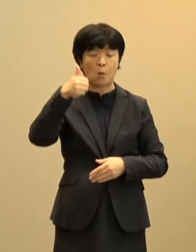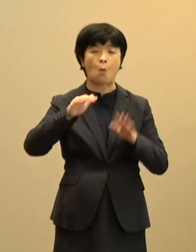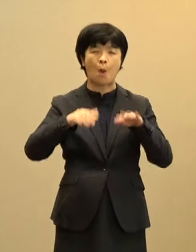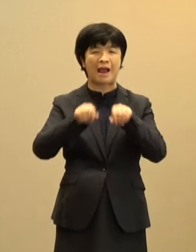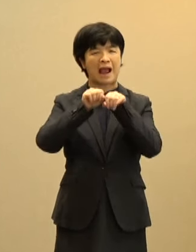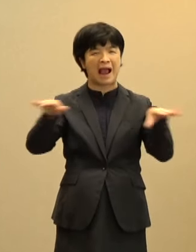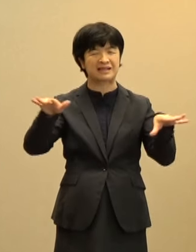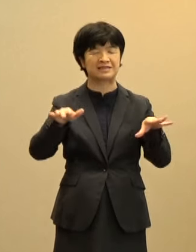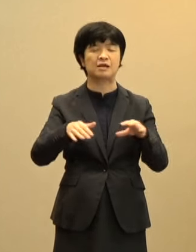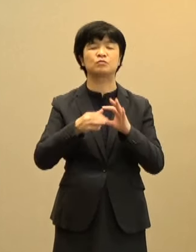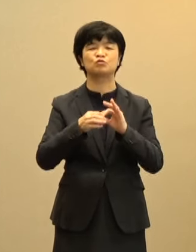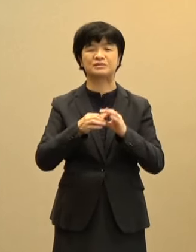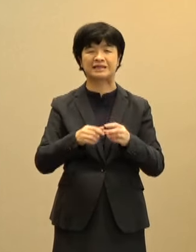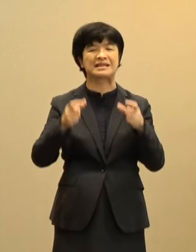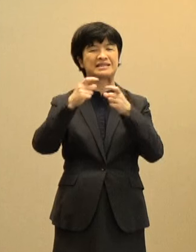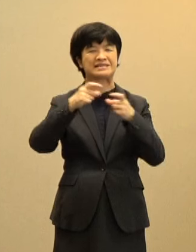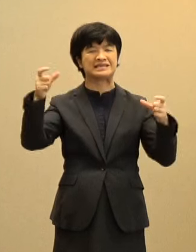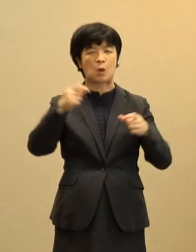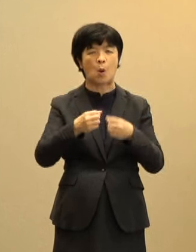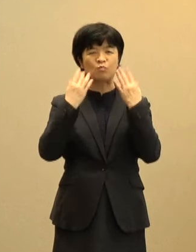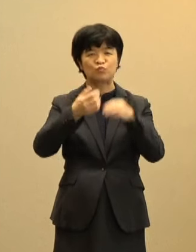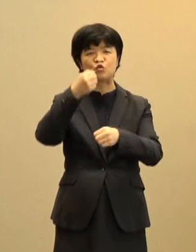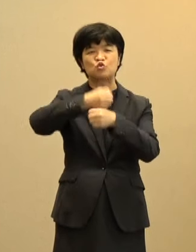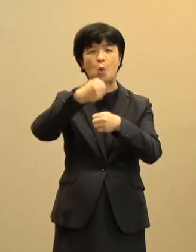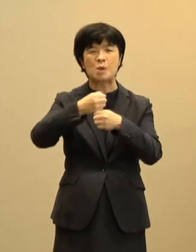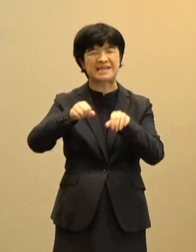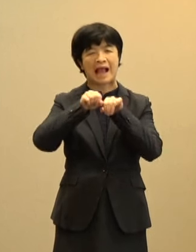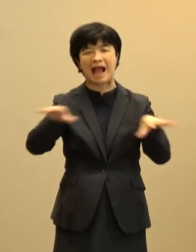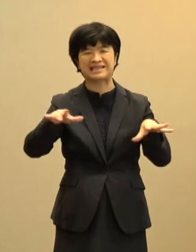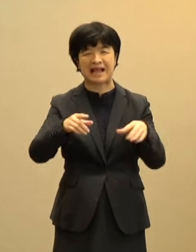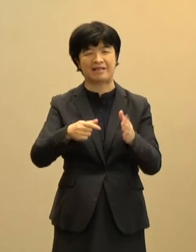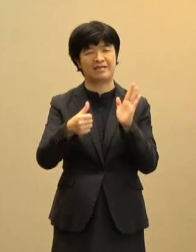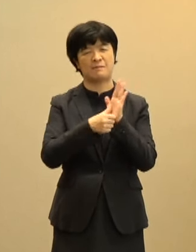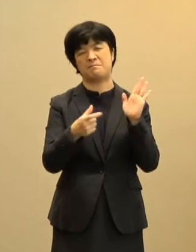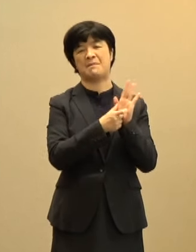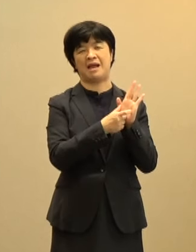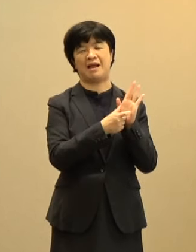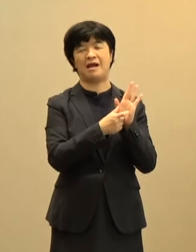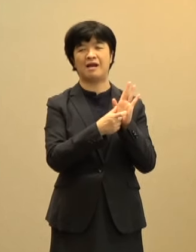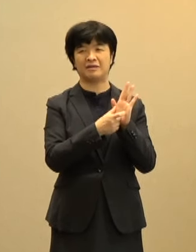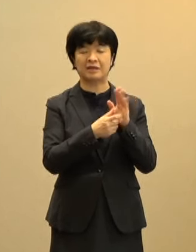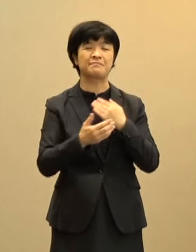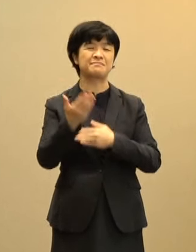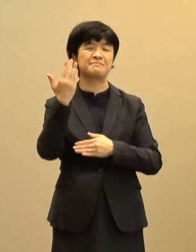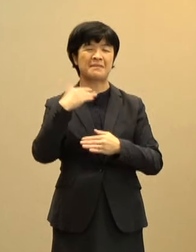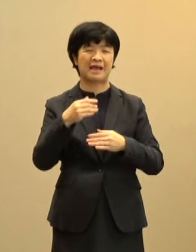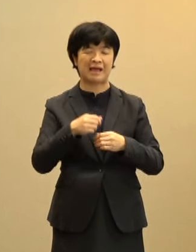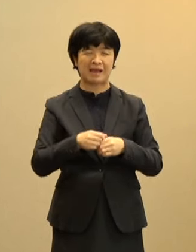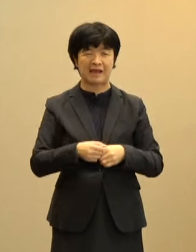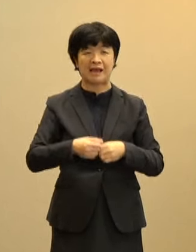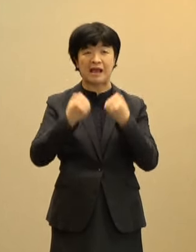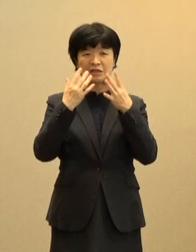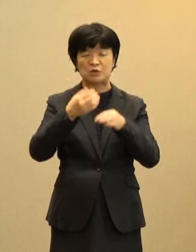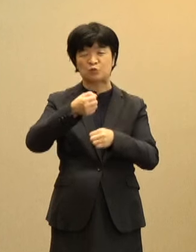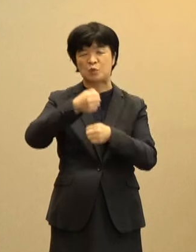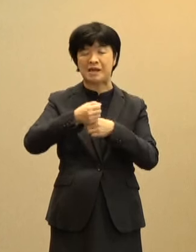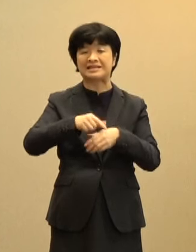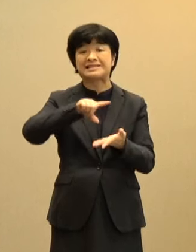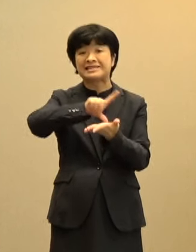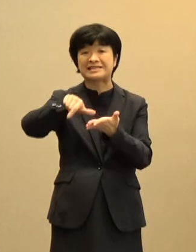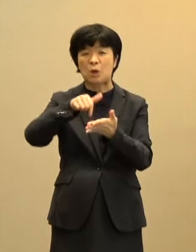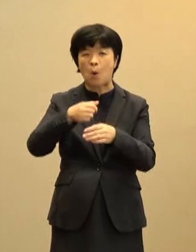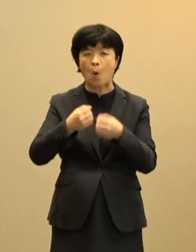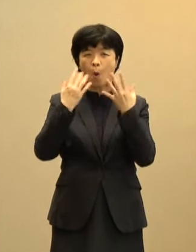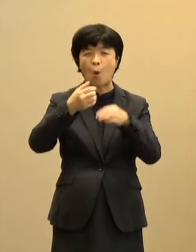日本創生解散というふうに名付けまして、地方創生担当大臣をされたということので、地方創生を意識したような形